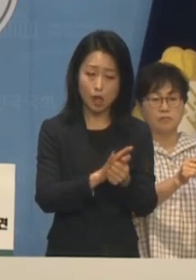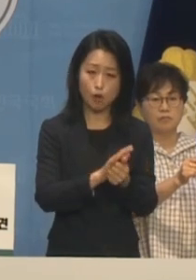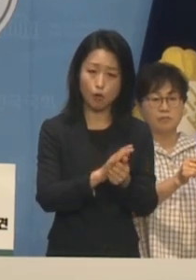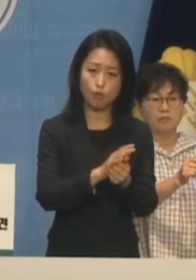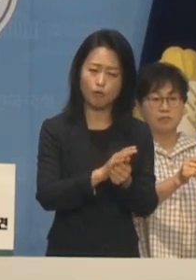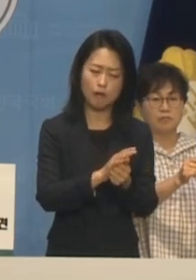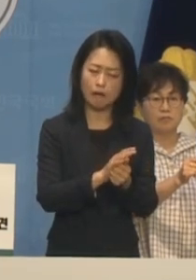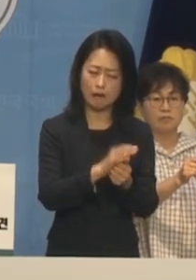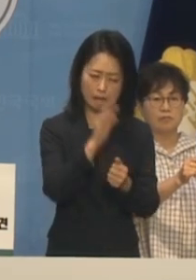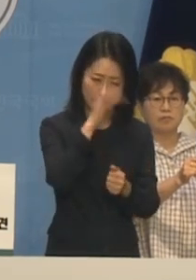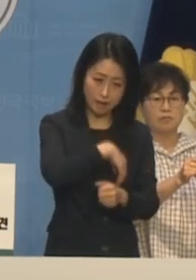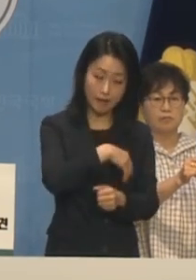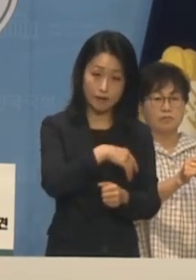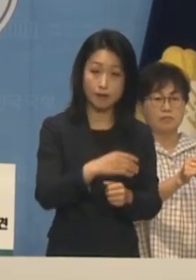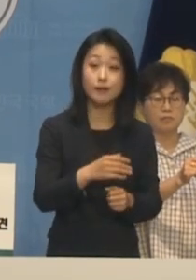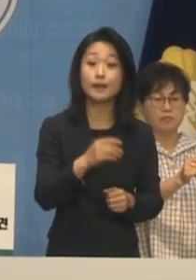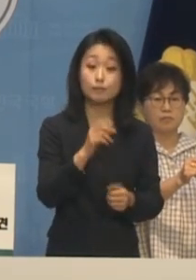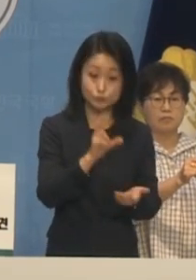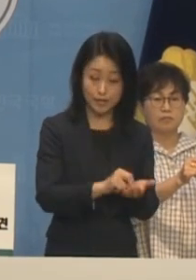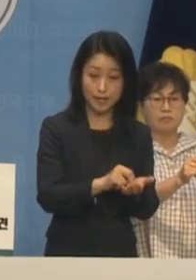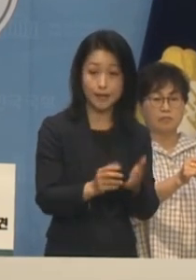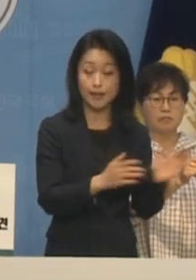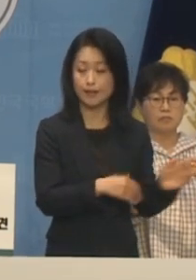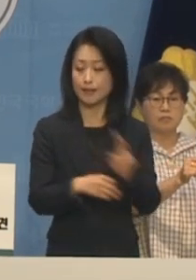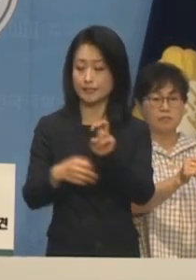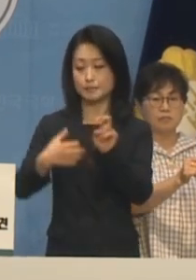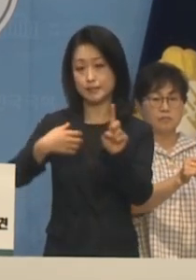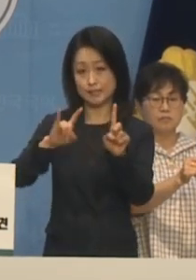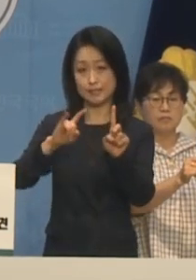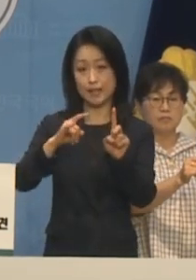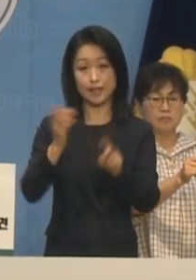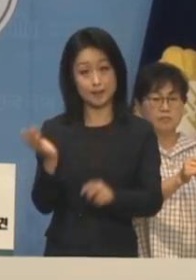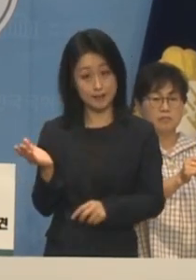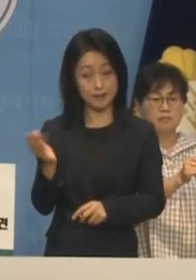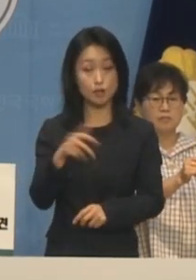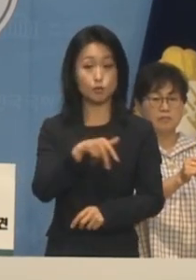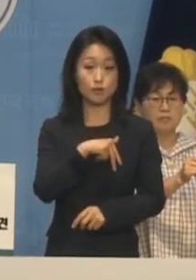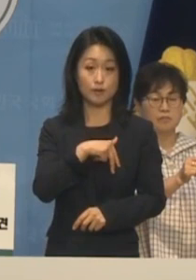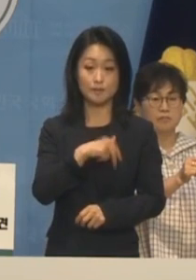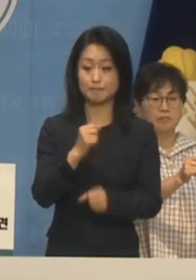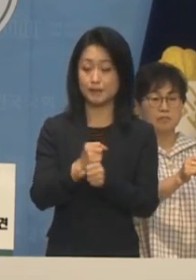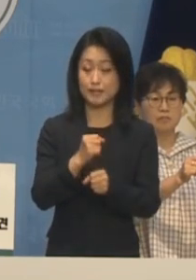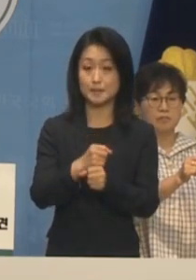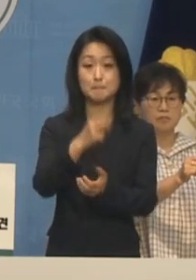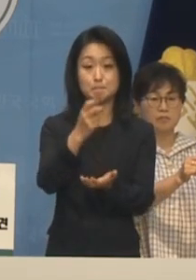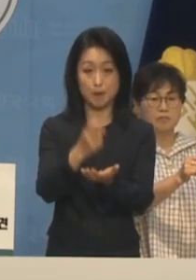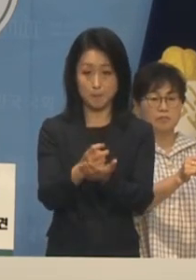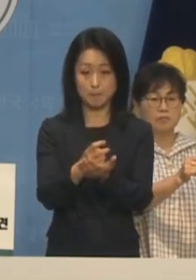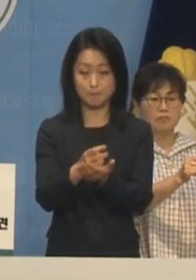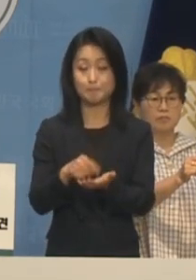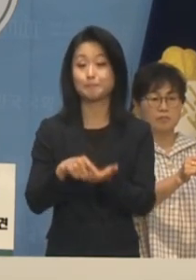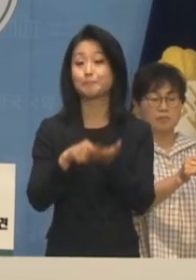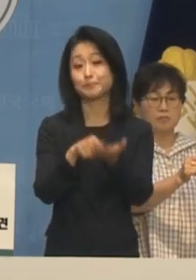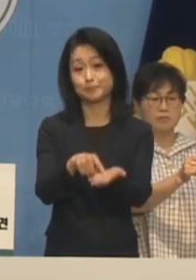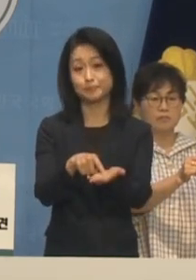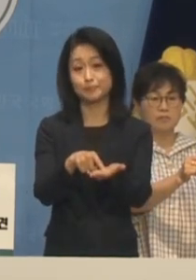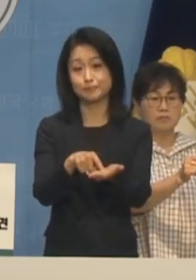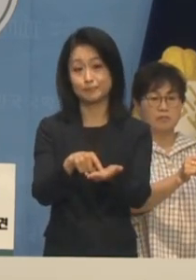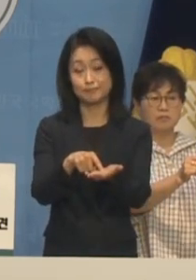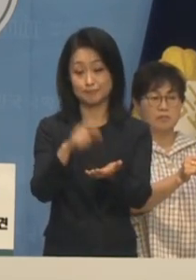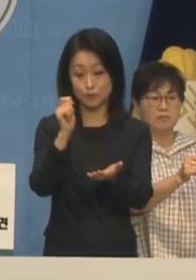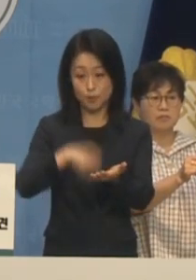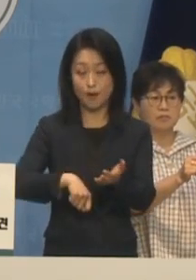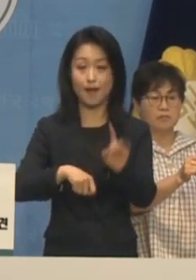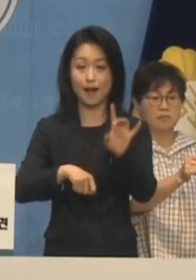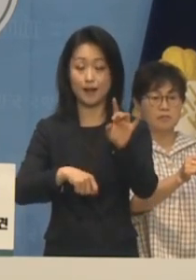일했습니다. 지난 21대 국회에서 저 이수진 국회의원이 대표 발의한 법안 등이 입법되면서 가사노동자